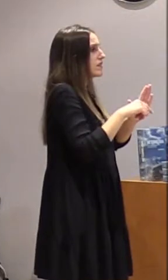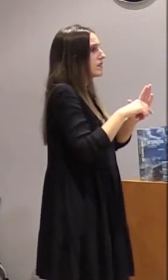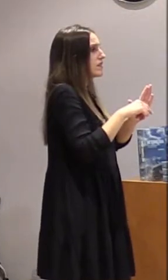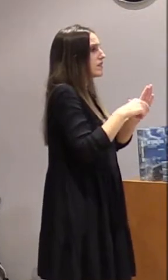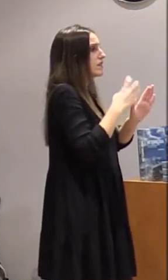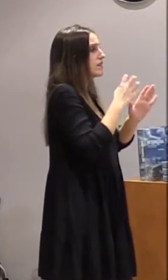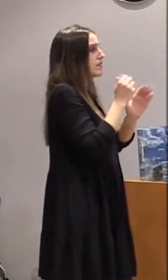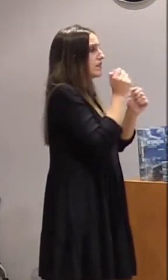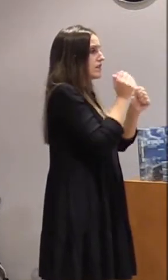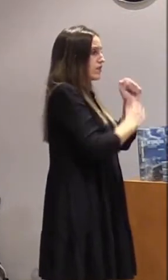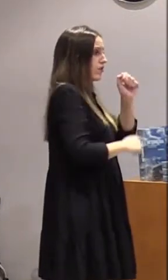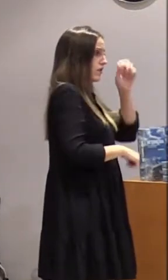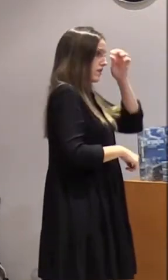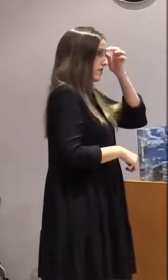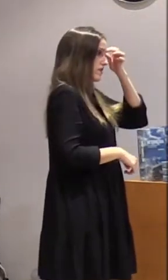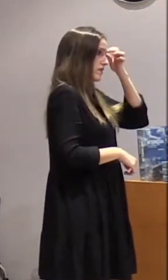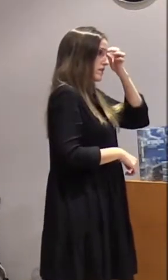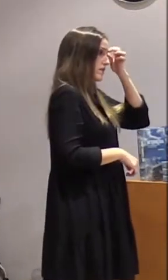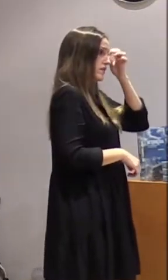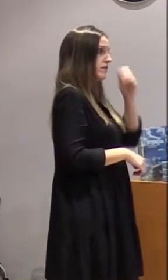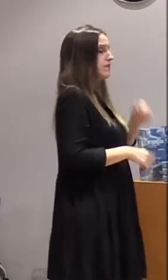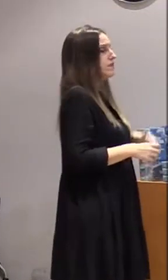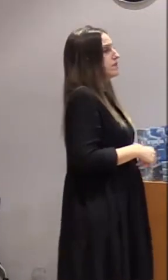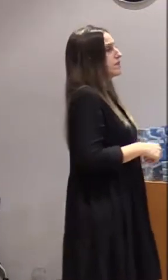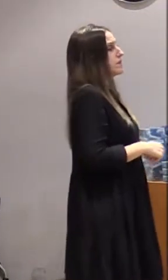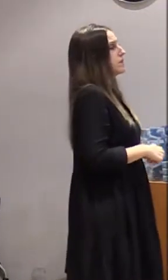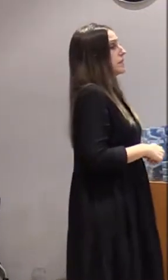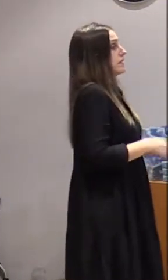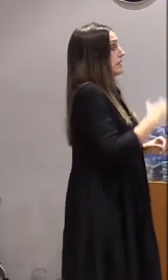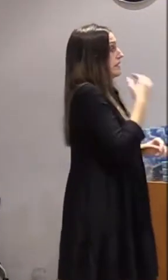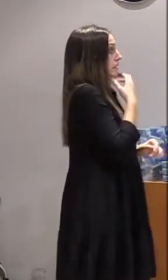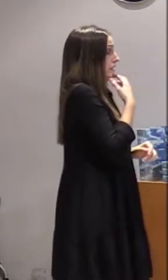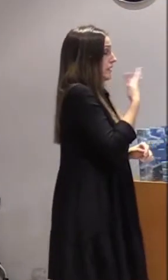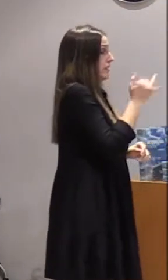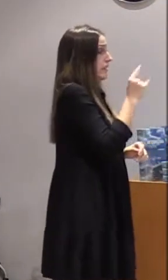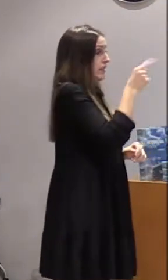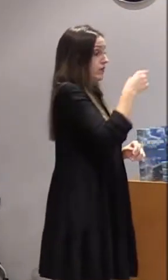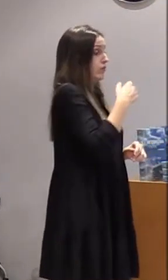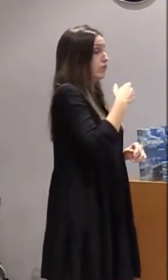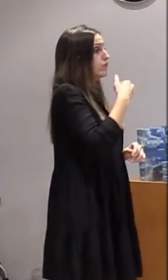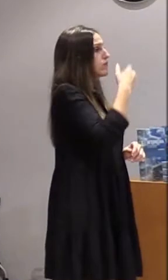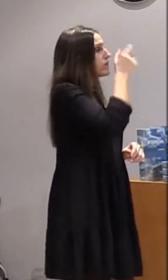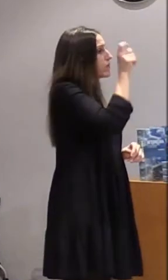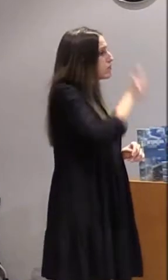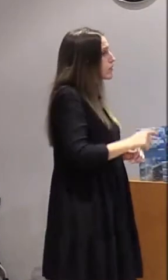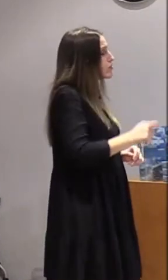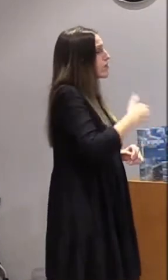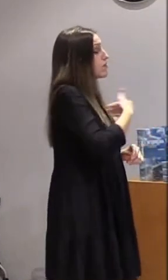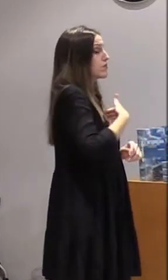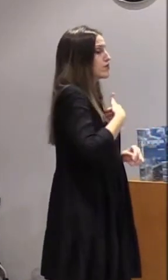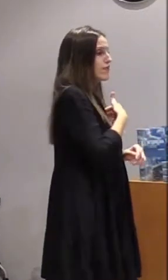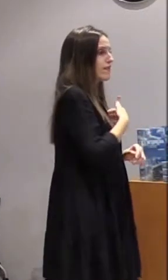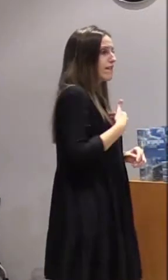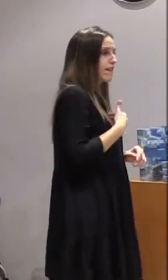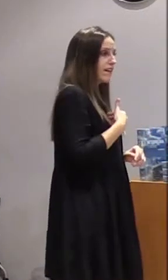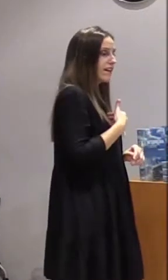de las rocas. Bueno, si hay un personaje histórico español que quedó fascinado por